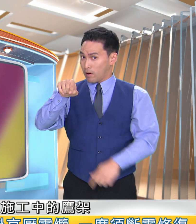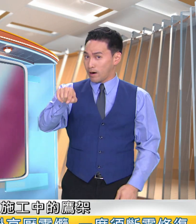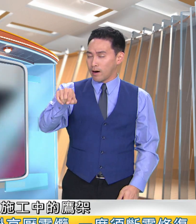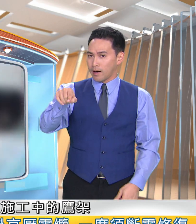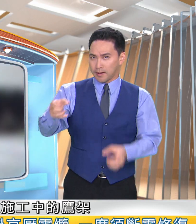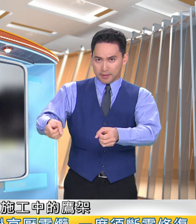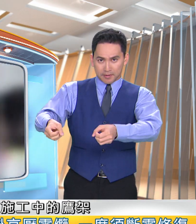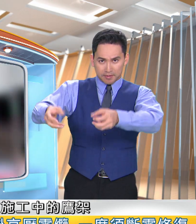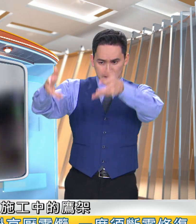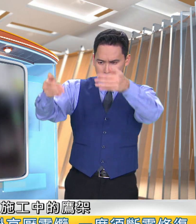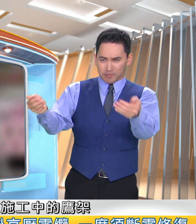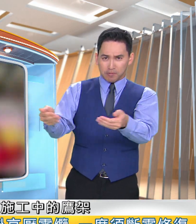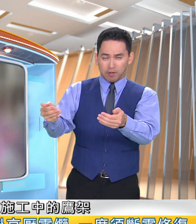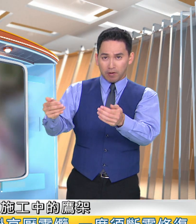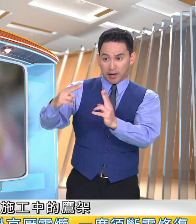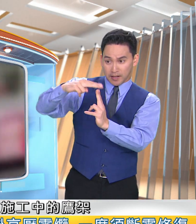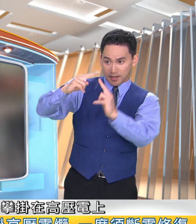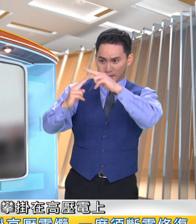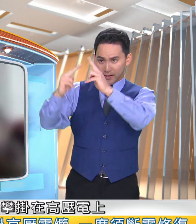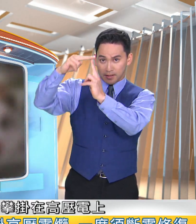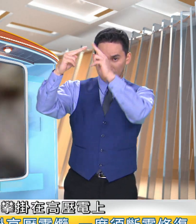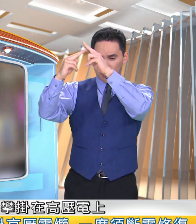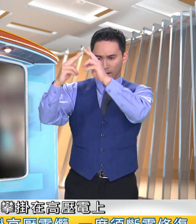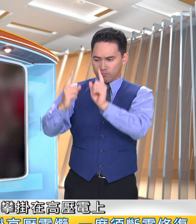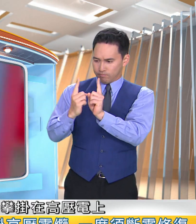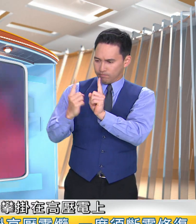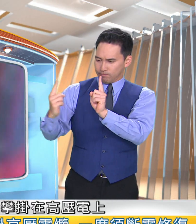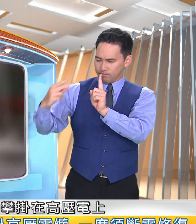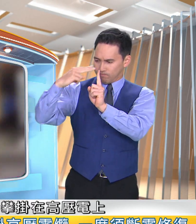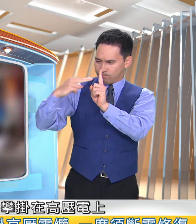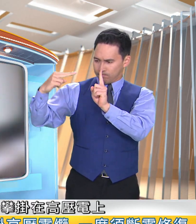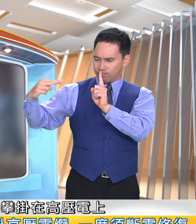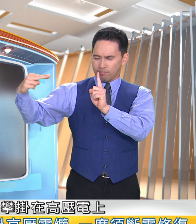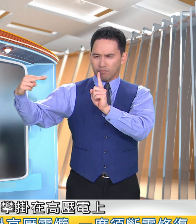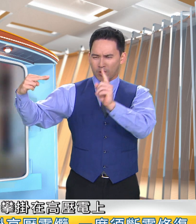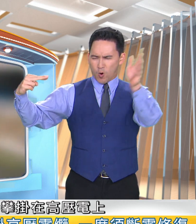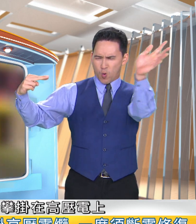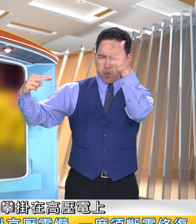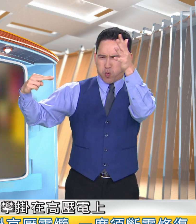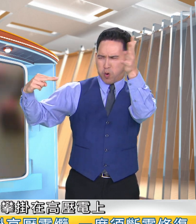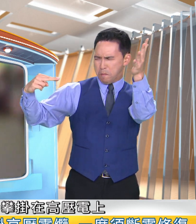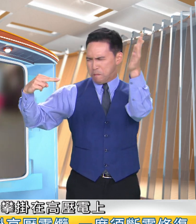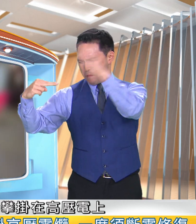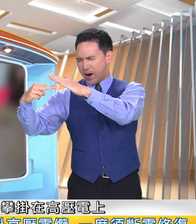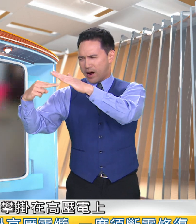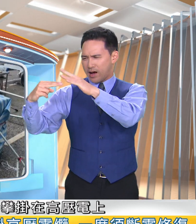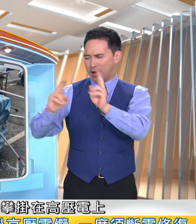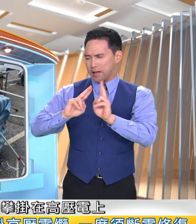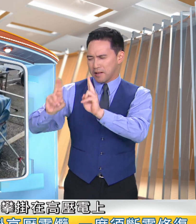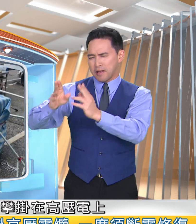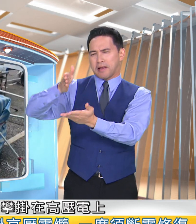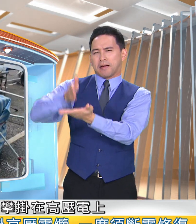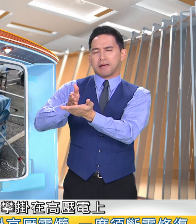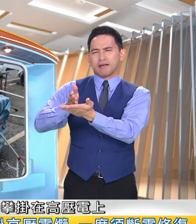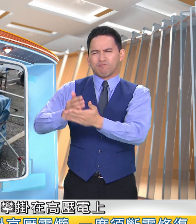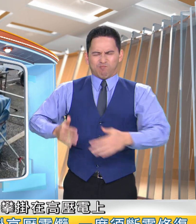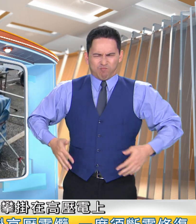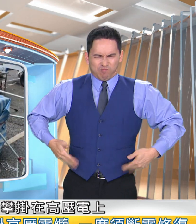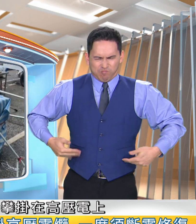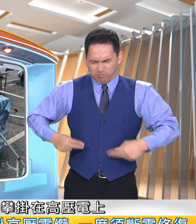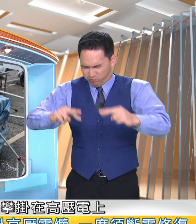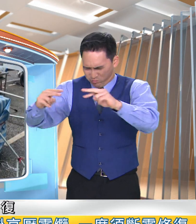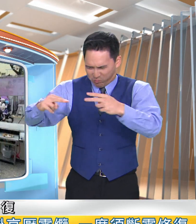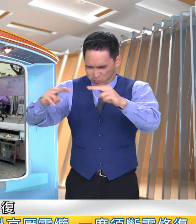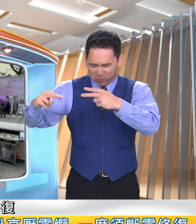也有民宅施工中的鹰架疑似被强风吹倒，攀挂在高压电上，一度